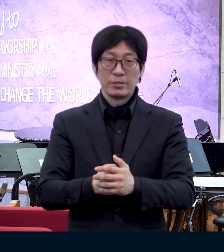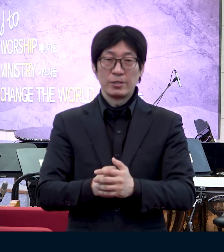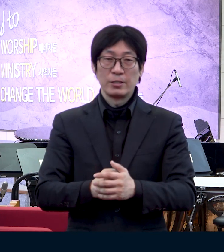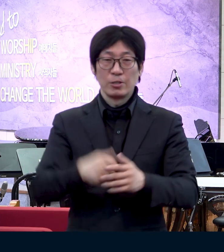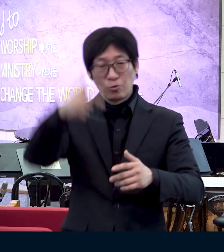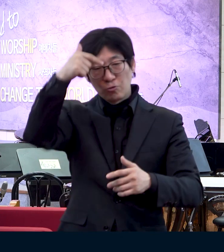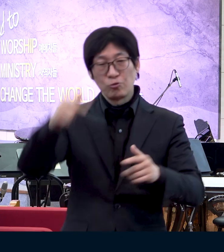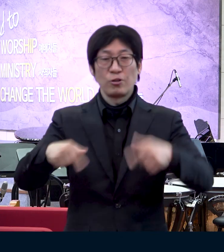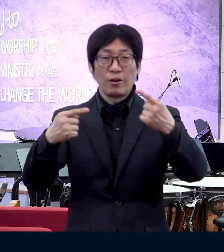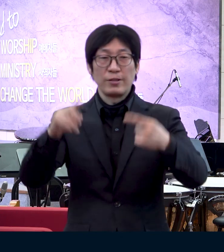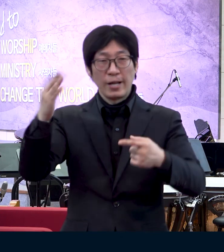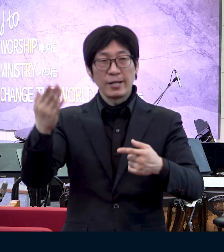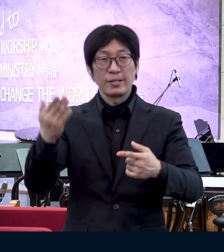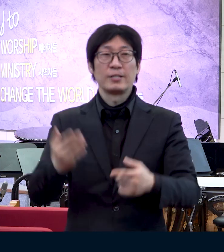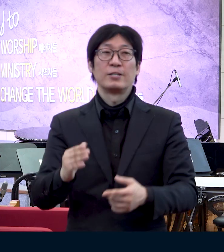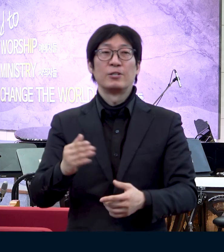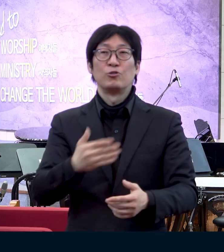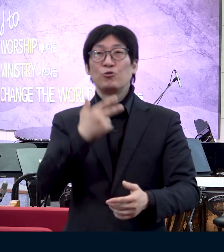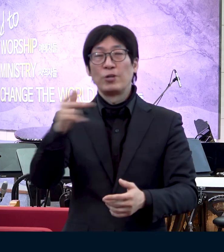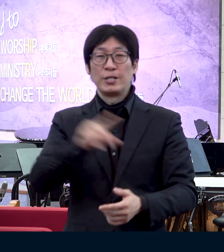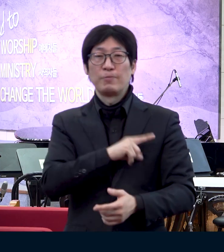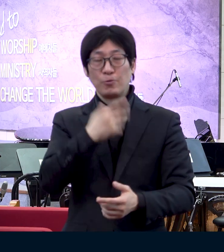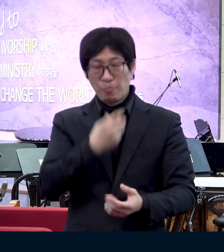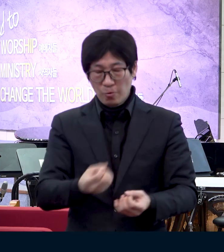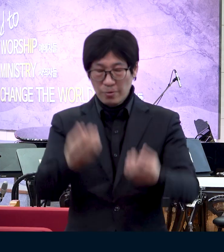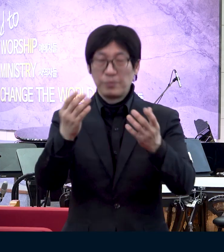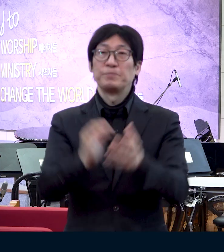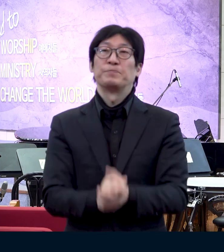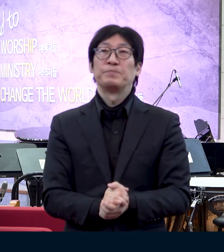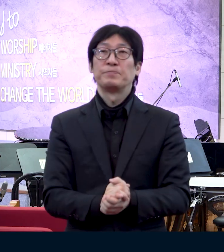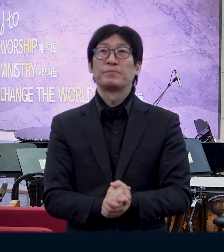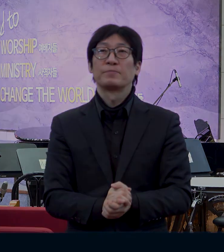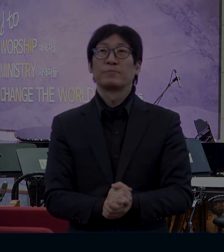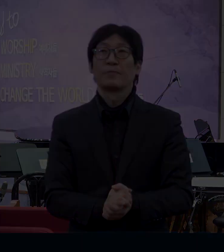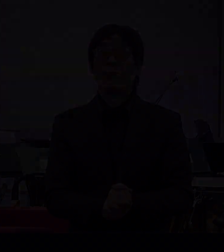이번 설 명절이 될 수 있기를 주의 이름으로 축원합니다. 기도하겠습니다.